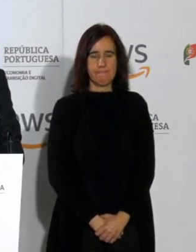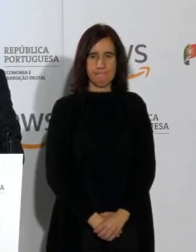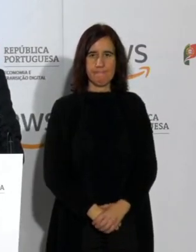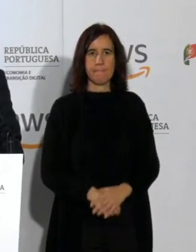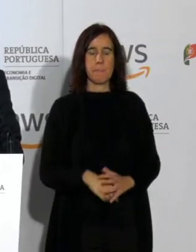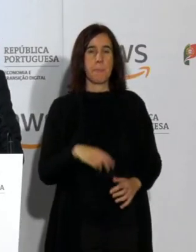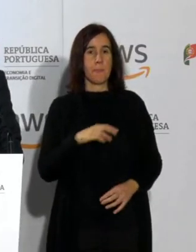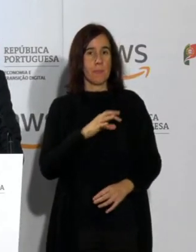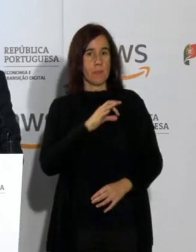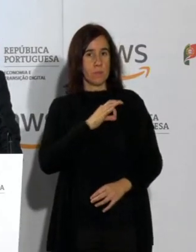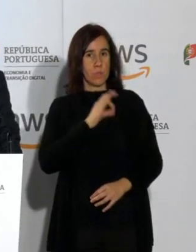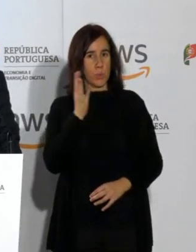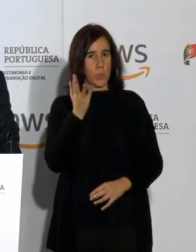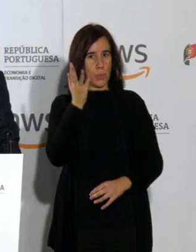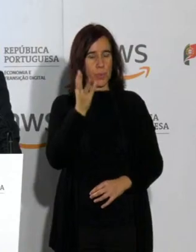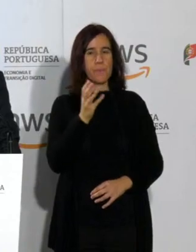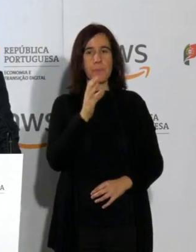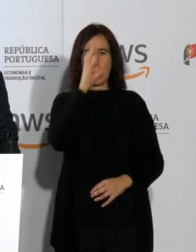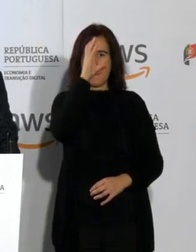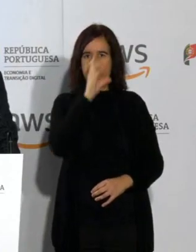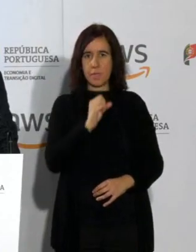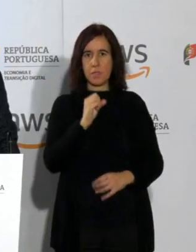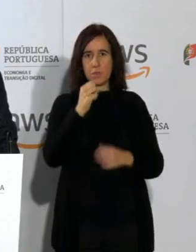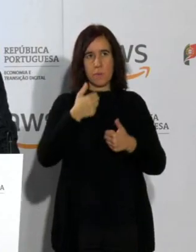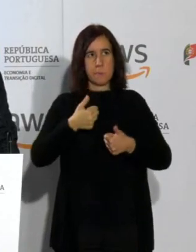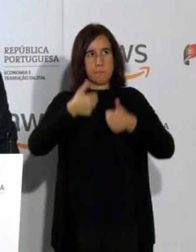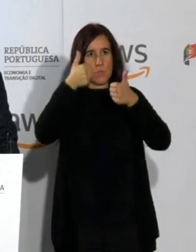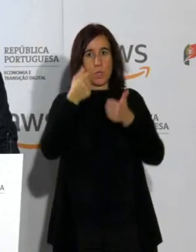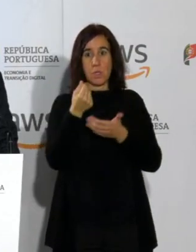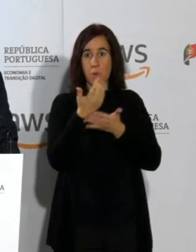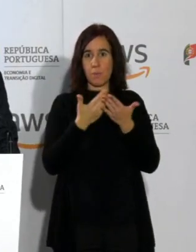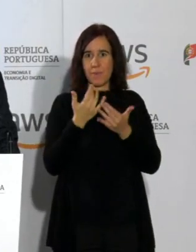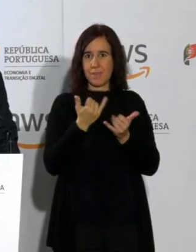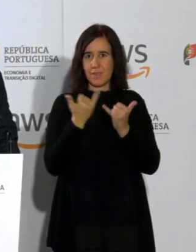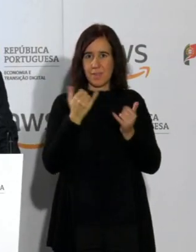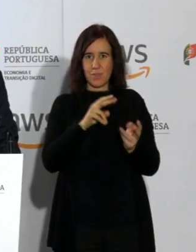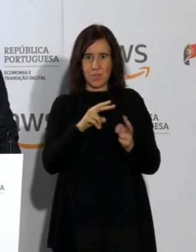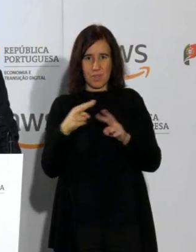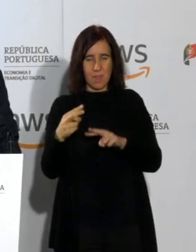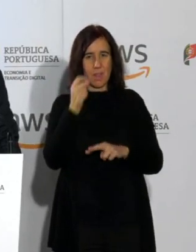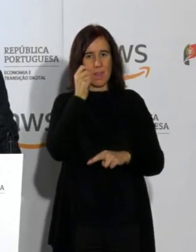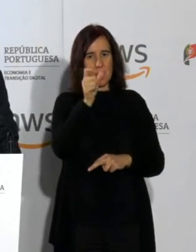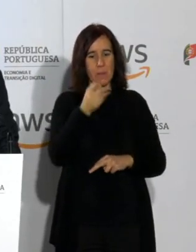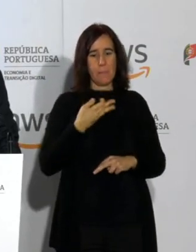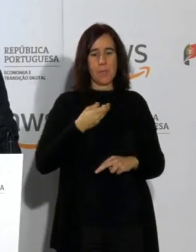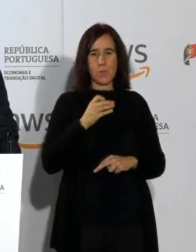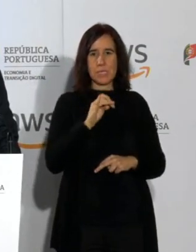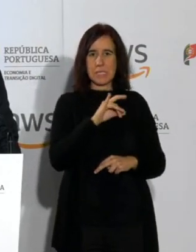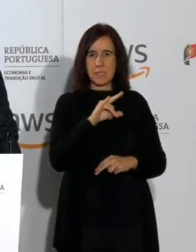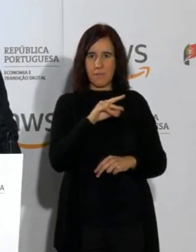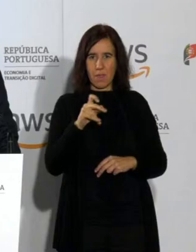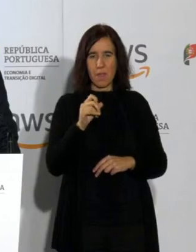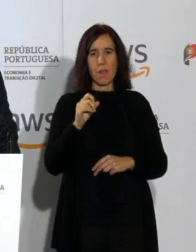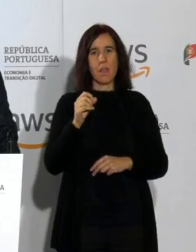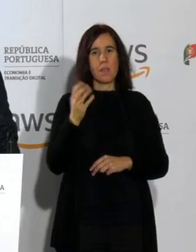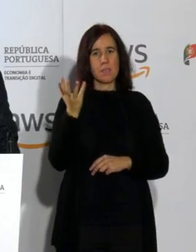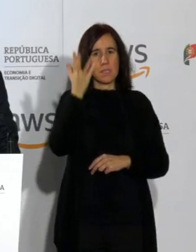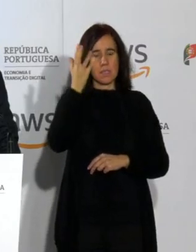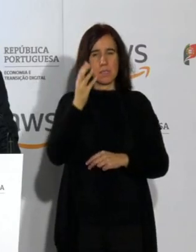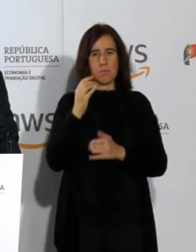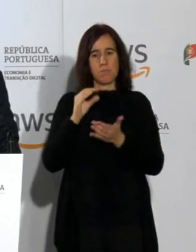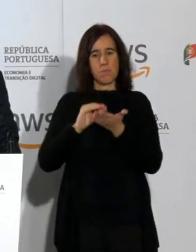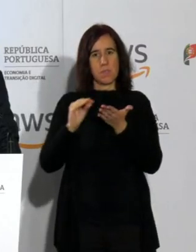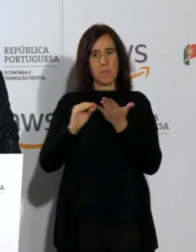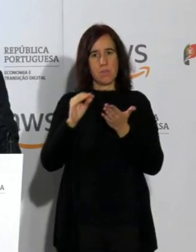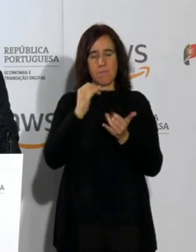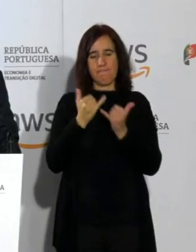Muitíssimo senhor, Ministro dos Estados da Economia e da Transição Digital, Sr. Vice-Adiante. Muitíssimo senhor Secretário da Transição Digital,